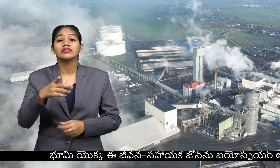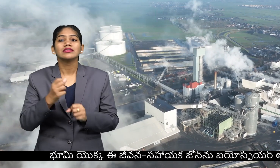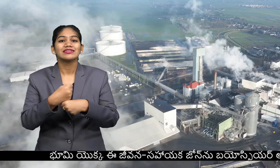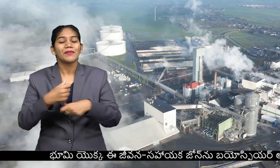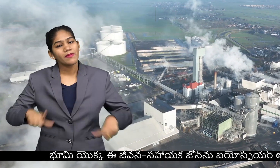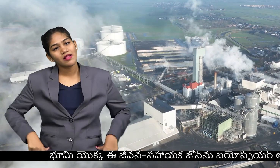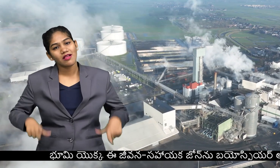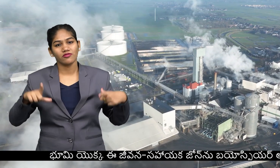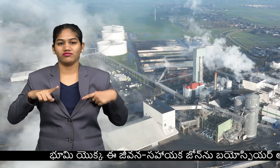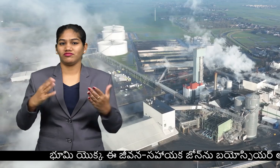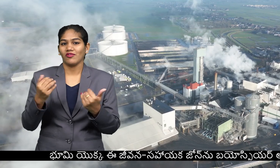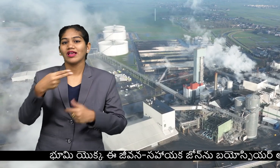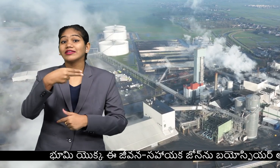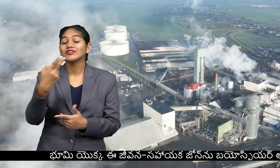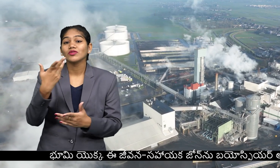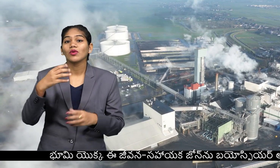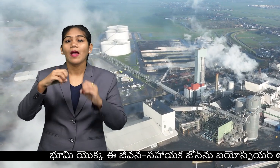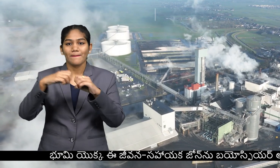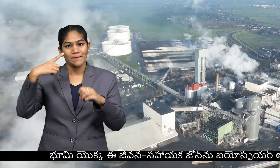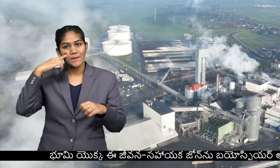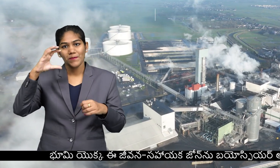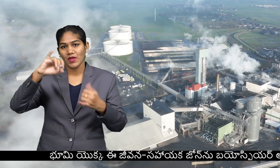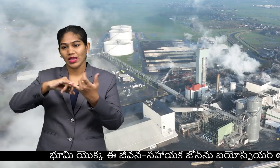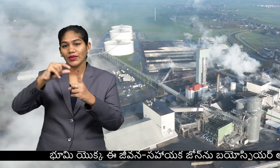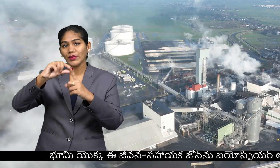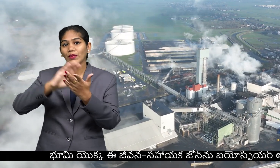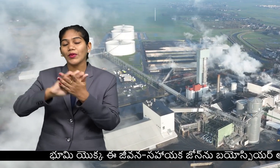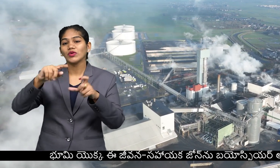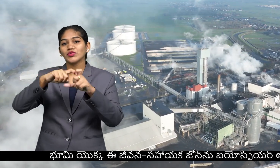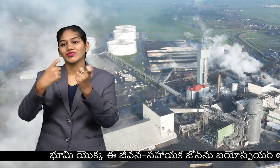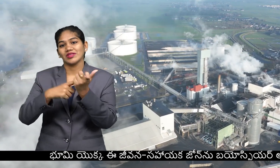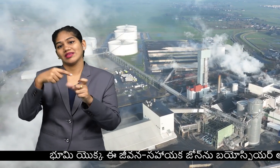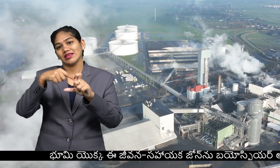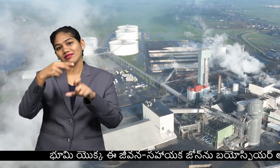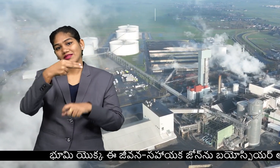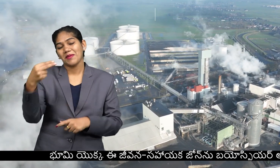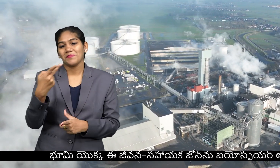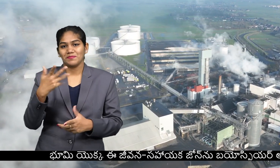భూమి యొక్క ఈ జీవన సహాయక జోన్ను బయోస్పియర్ అంటారు.